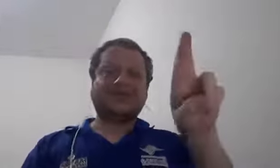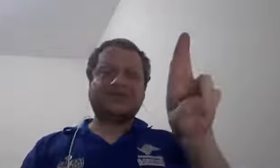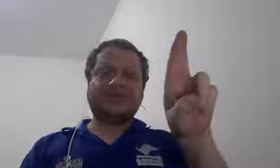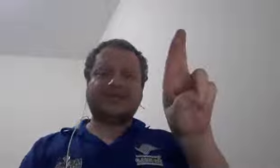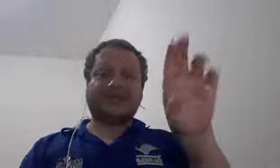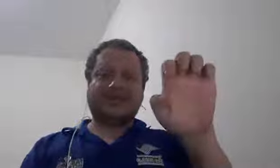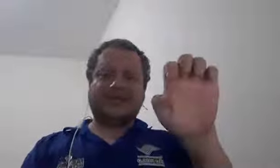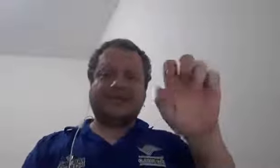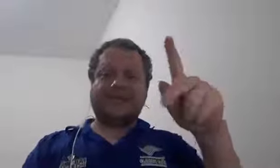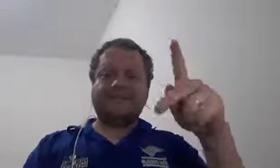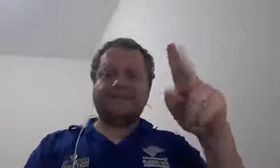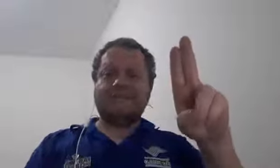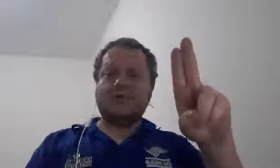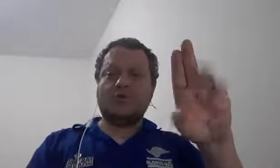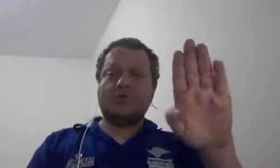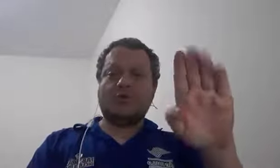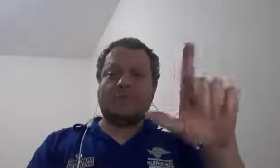Sinal de República,